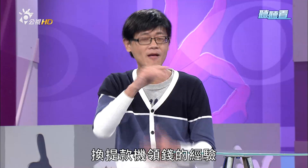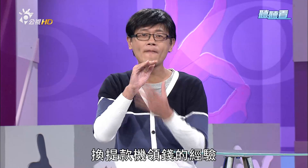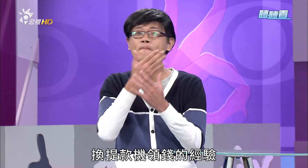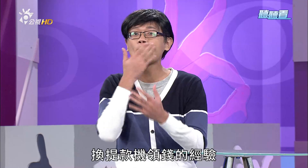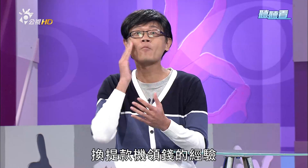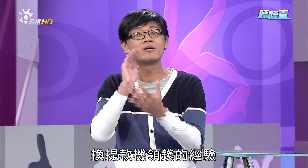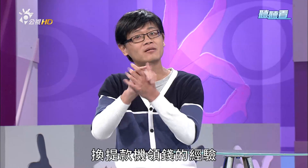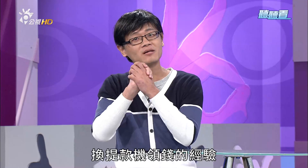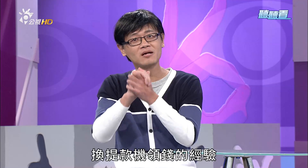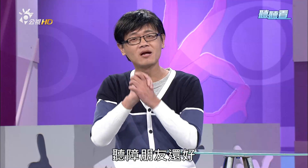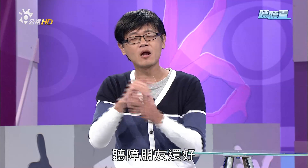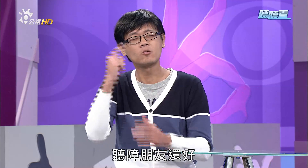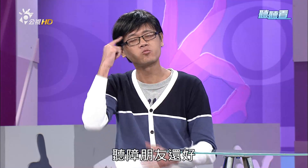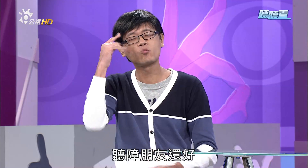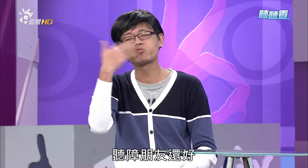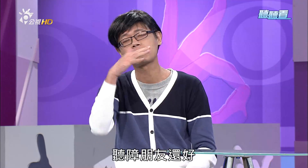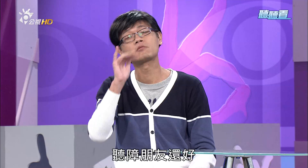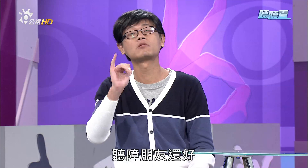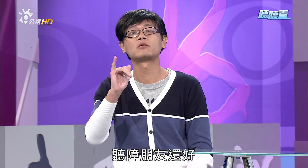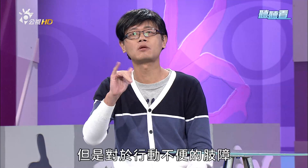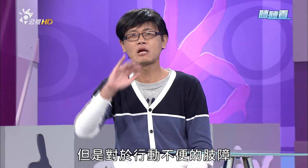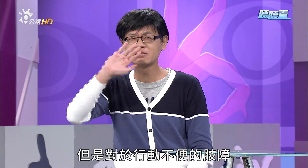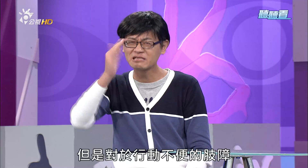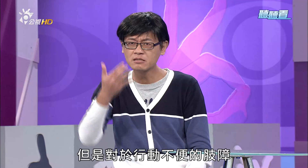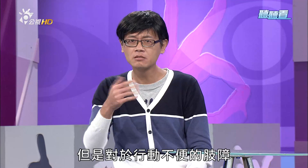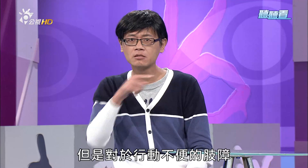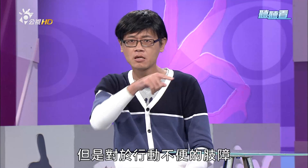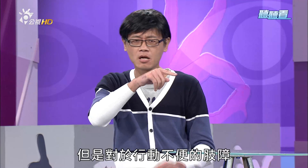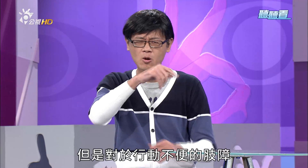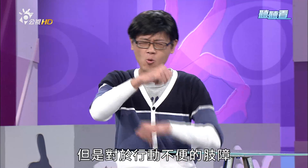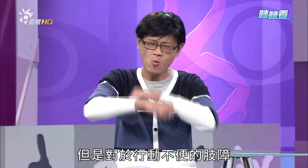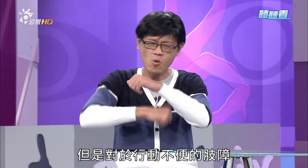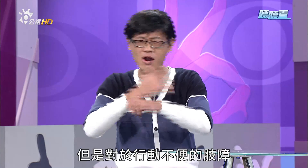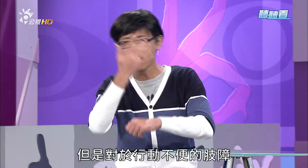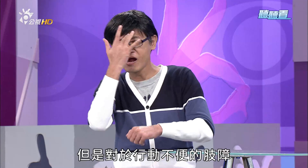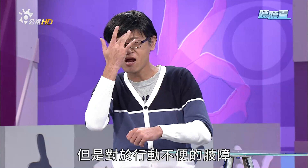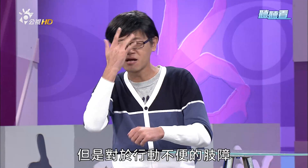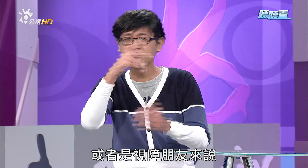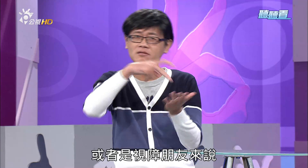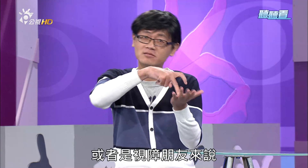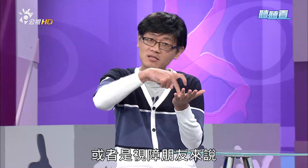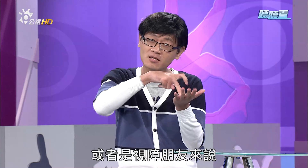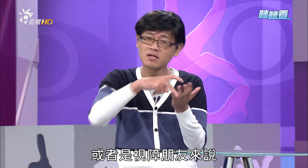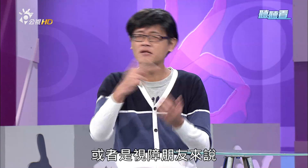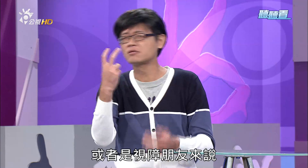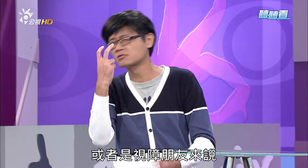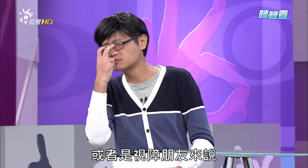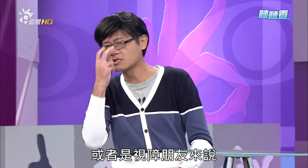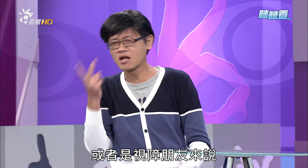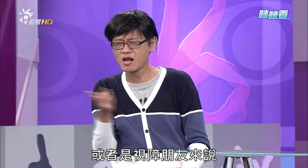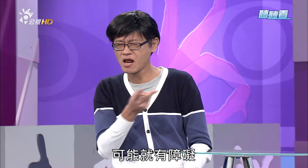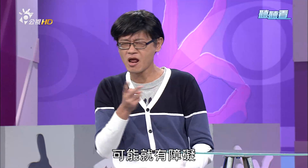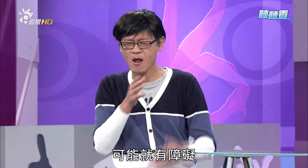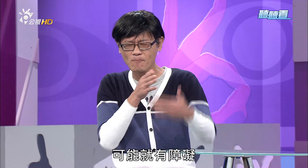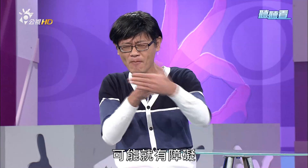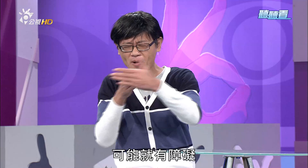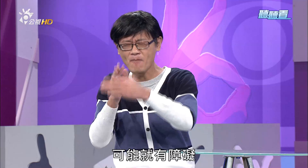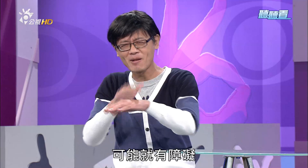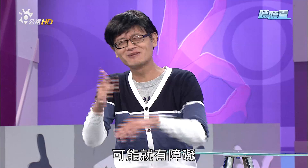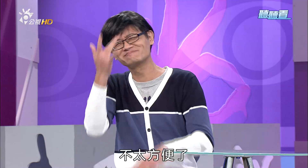钱的经验，听障朋友还好，但是对于行动不便的肢障或者是视障朋友来说，可能就有障碍，不